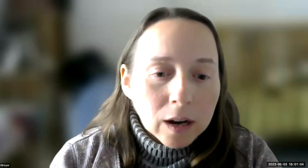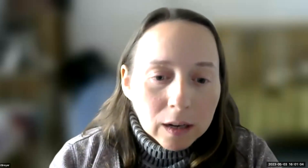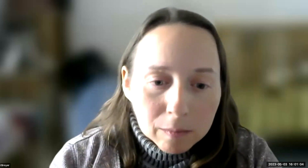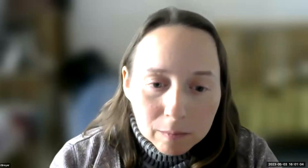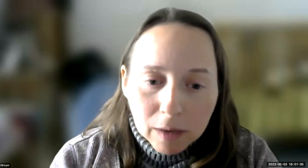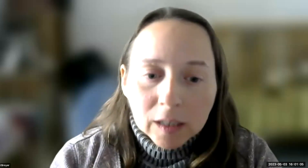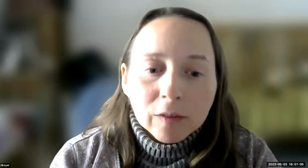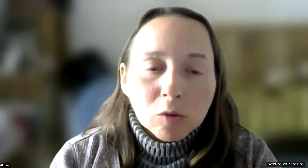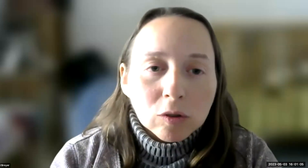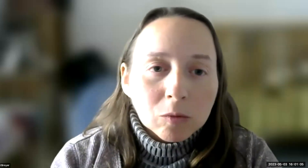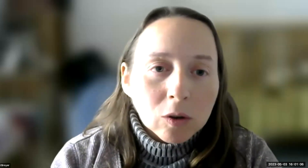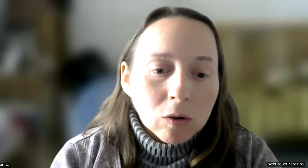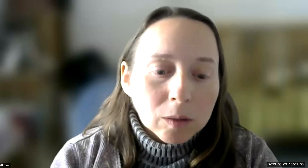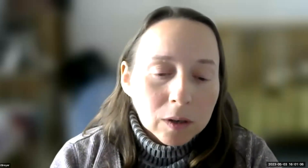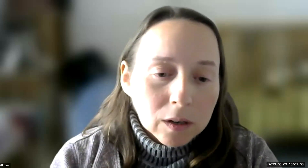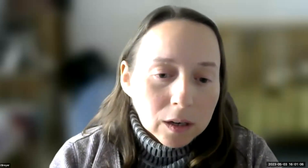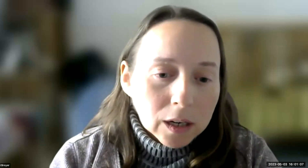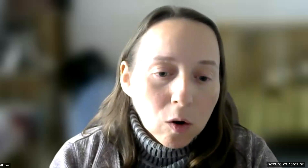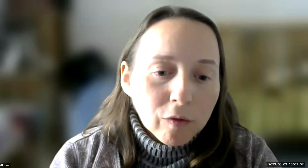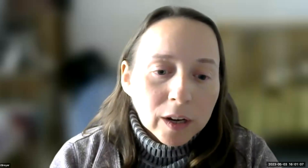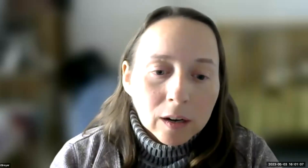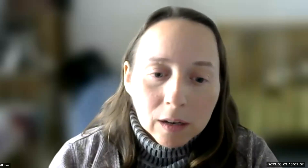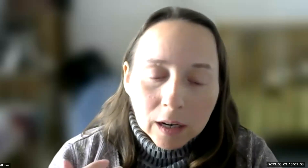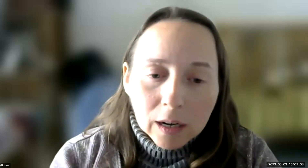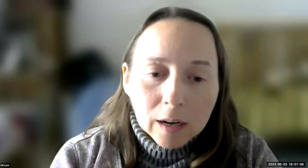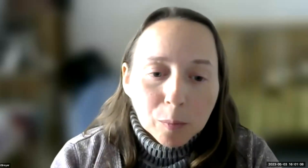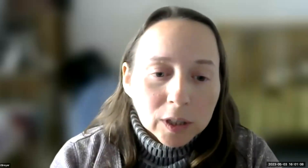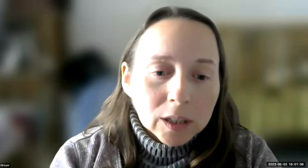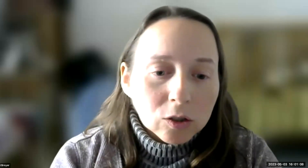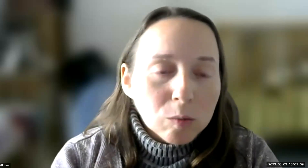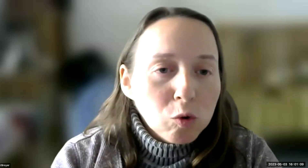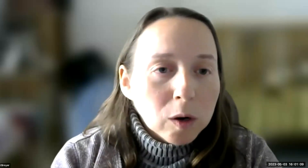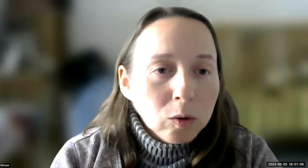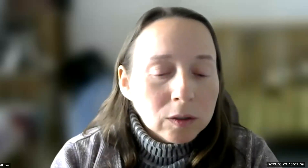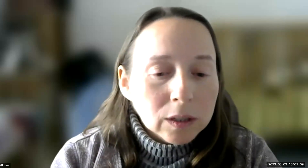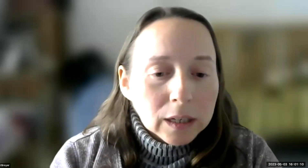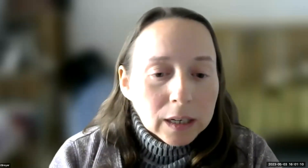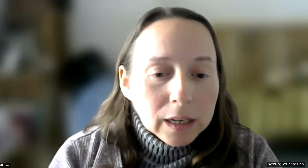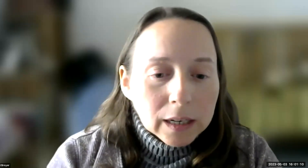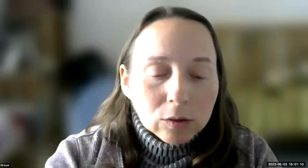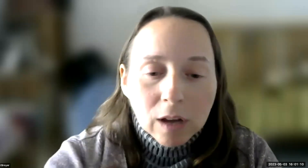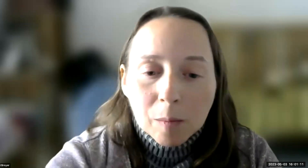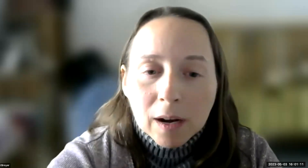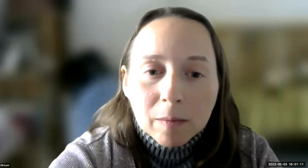על מרכיבים שונים שיכולים להוביל לפוליטיקה של מוגבלות, תודה רבה גם